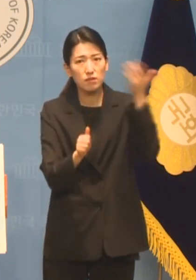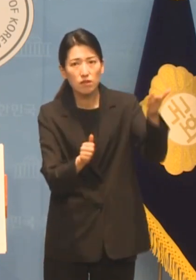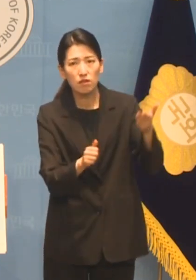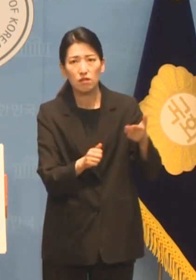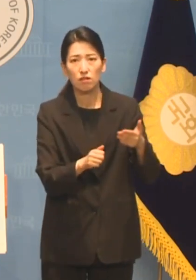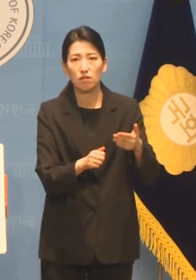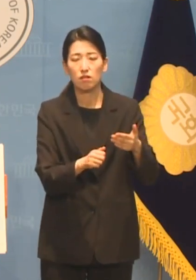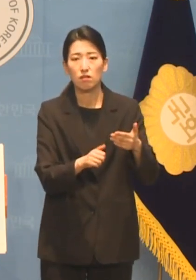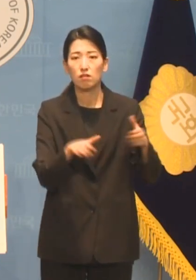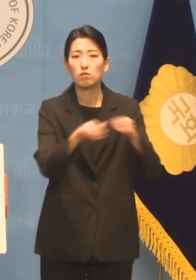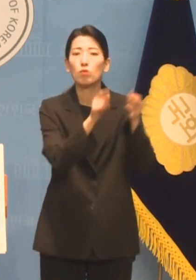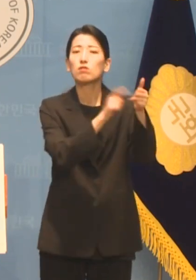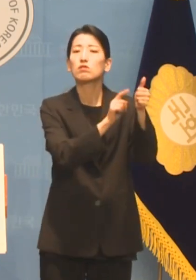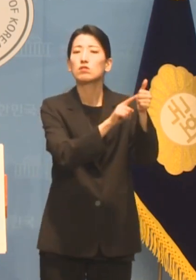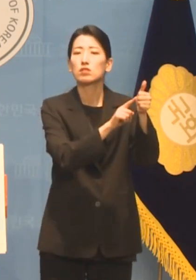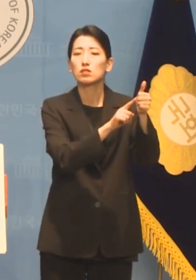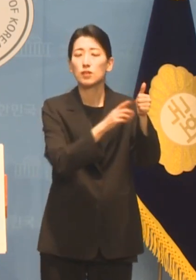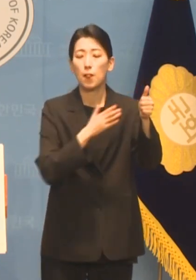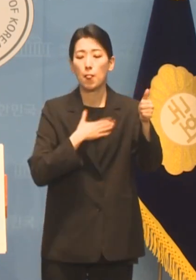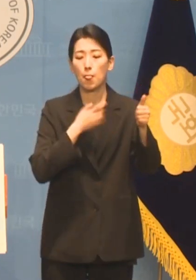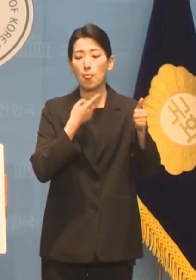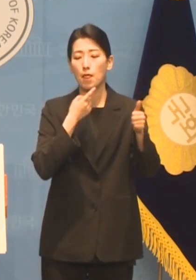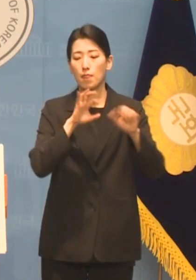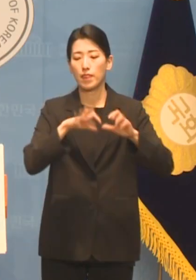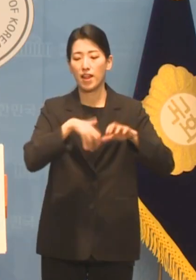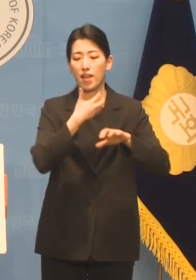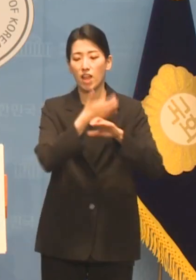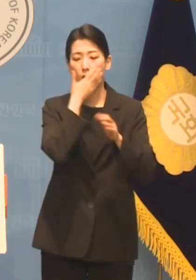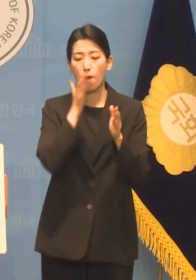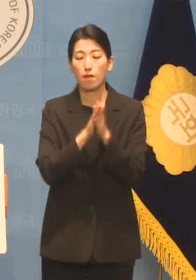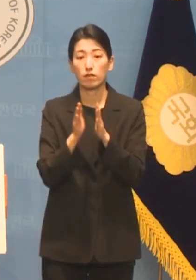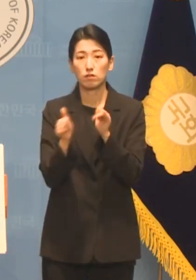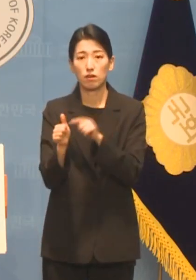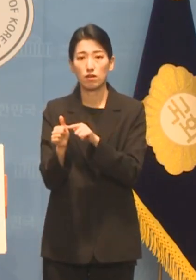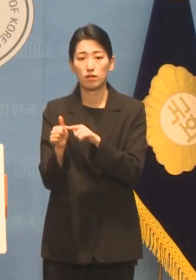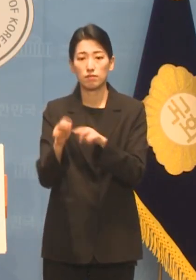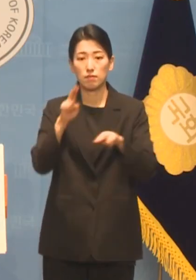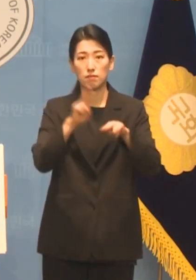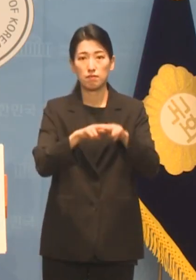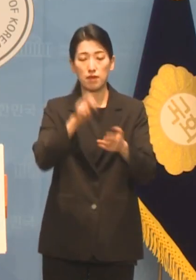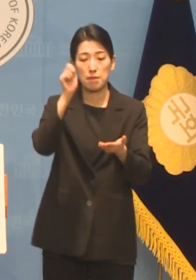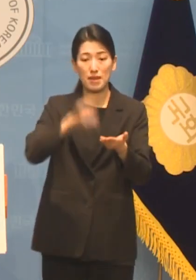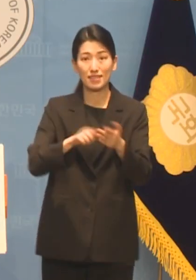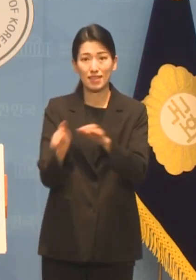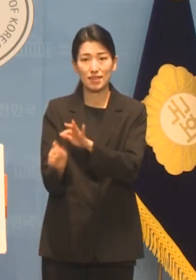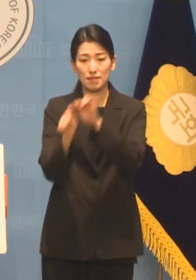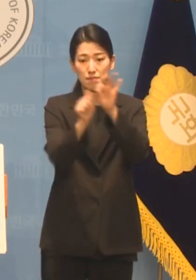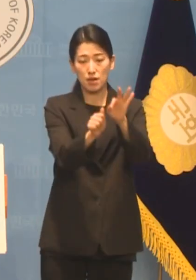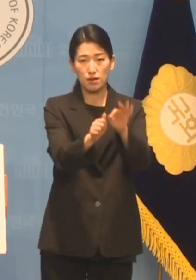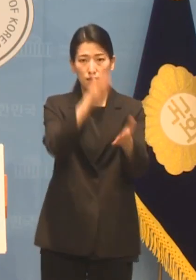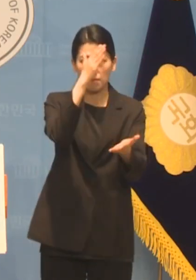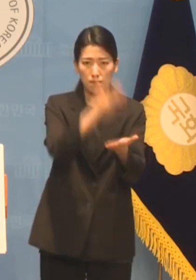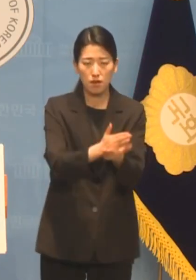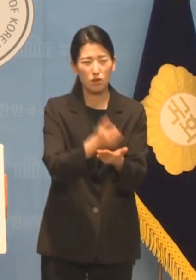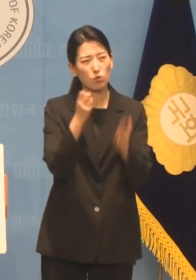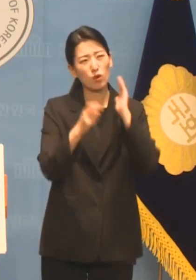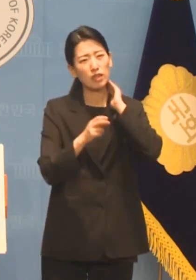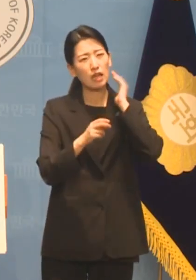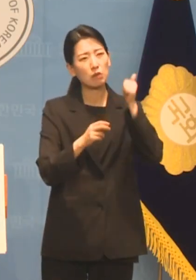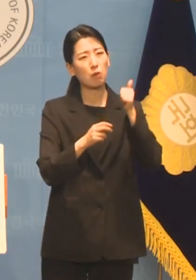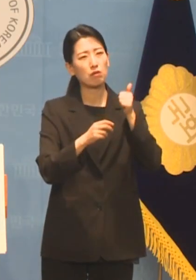세력의 헌법재판관 알박기를 중단하십시오. 한덕수 총리는 대통령 노릇을 즉각 중단하시기를